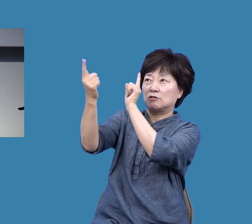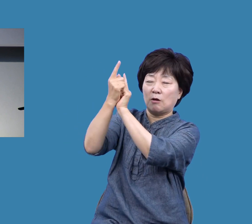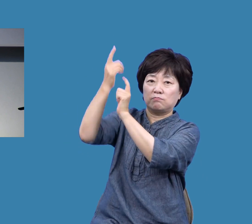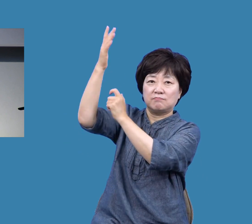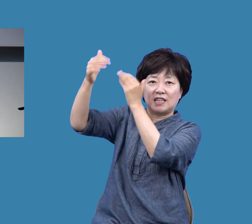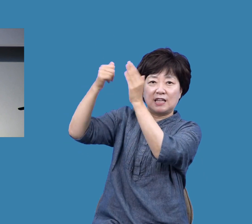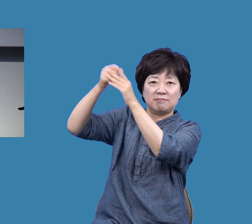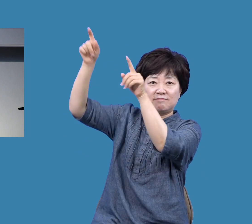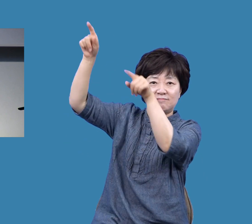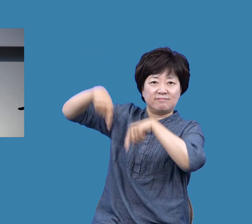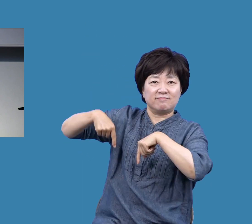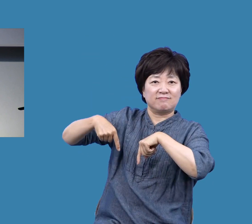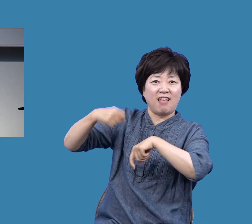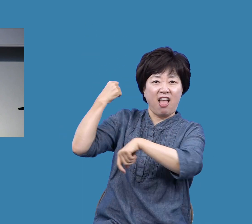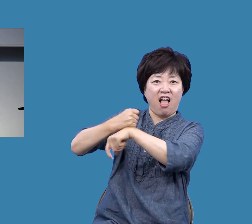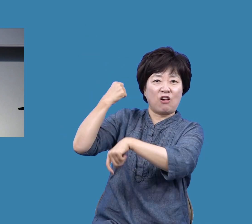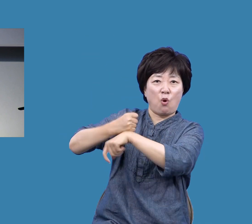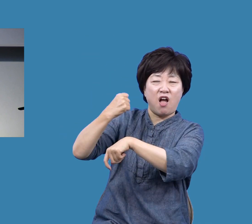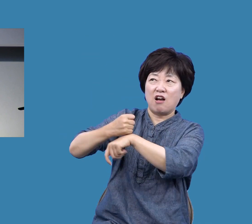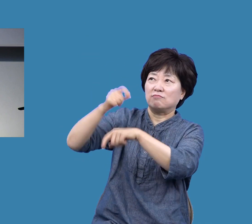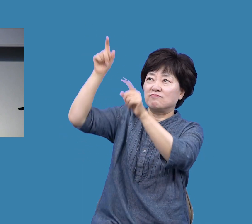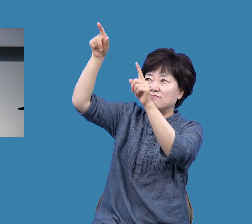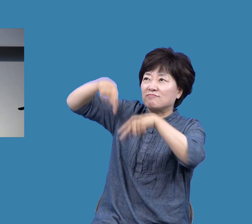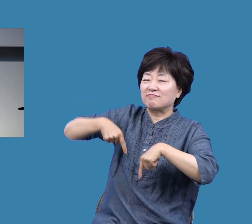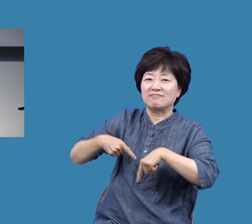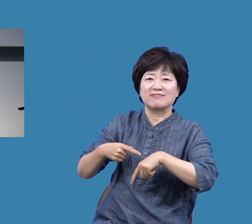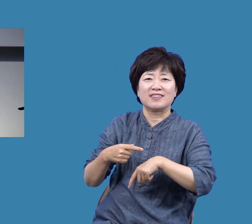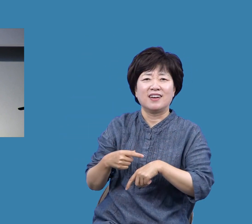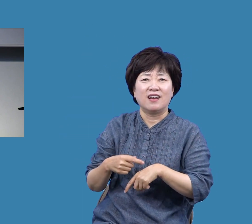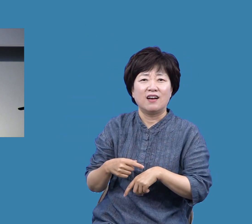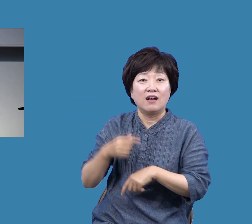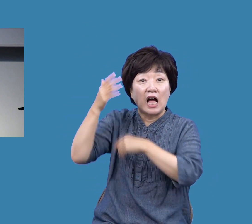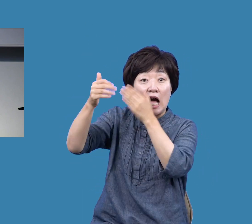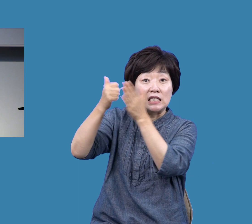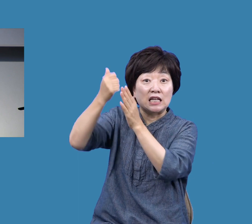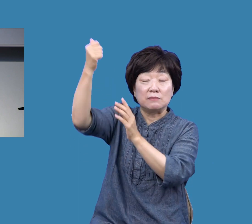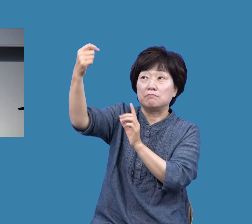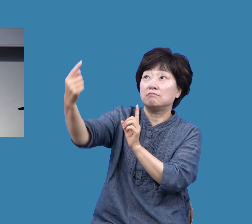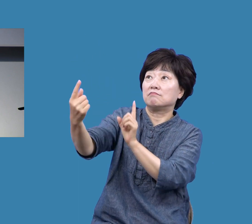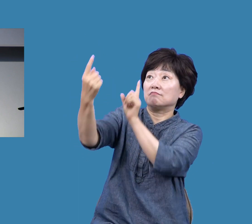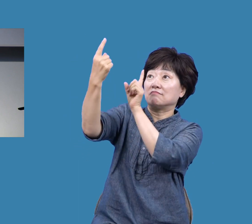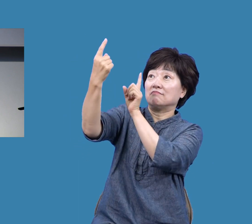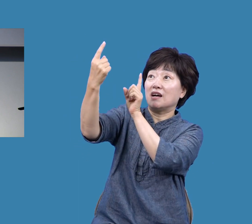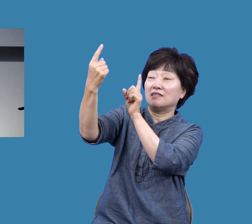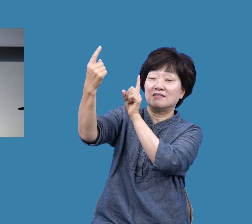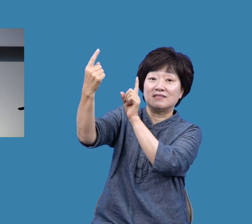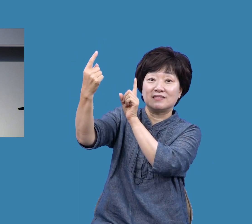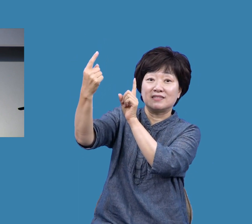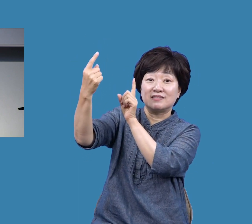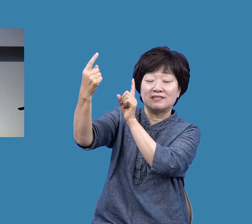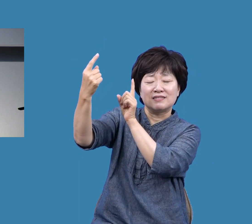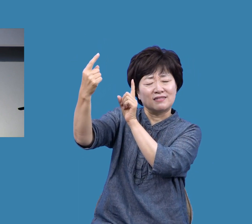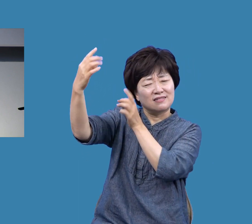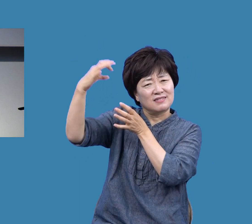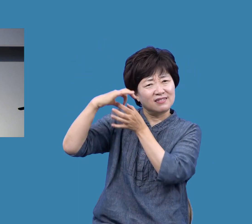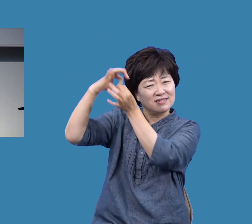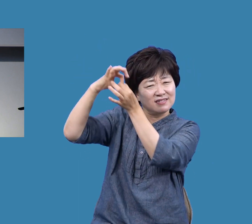거. 우리 교회는 그런 분 별로 안 계실 거라고 믿지만 하나님하고만 뭐 직통할 거야 이런 분은요,